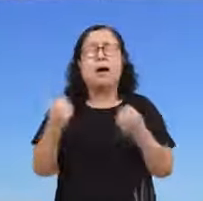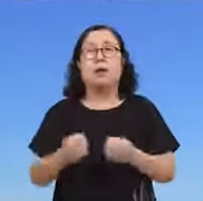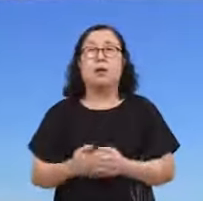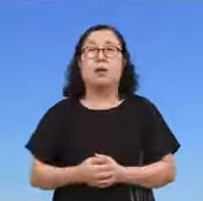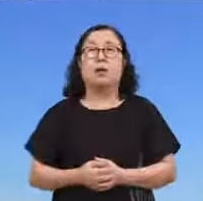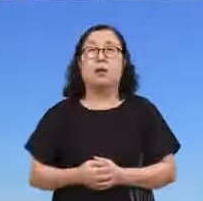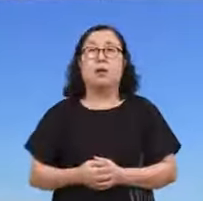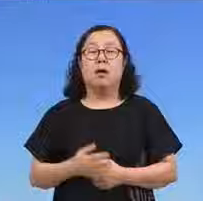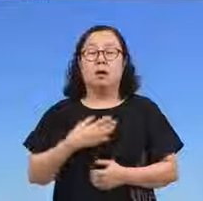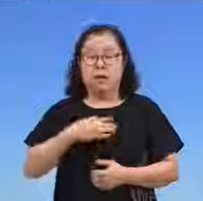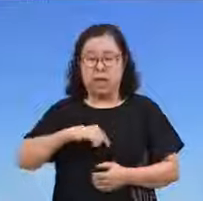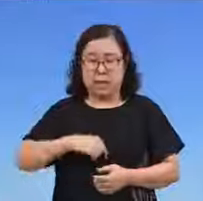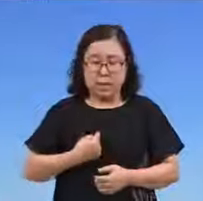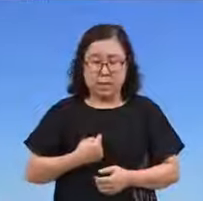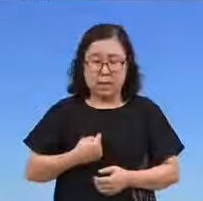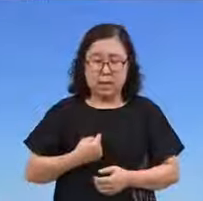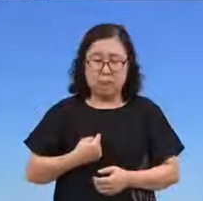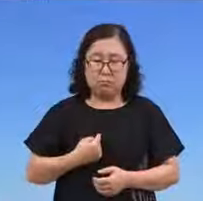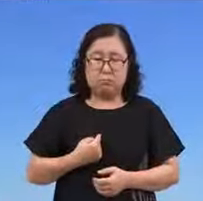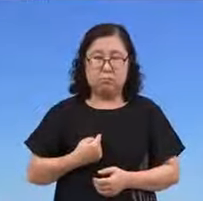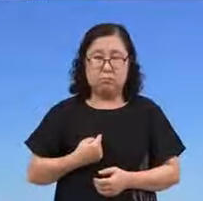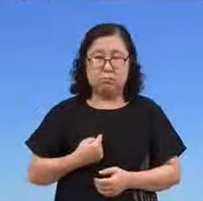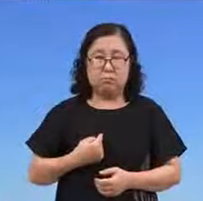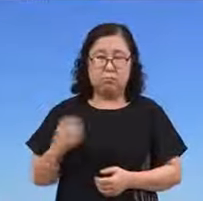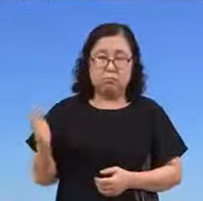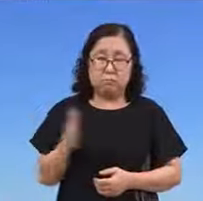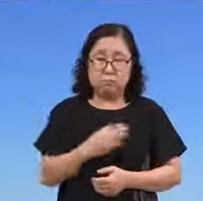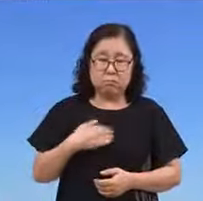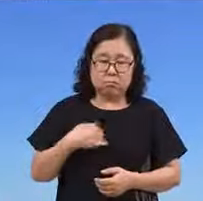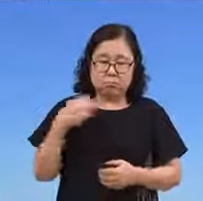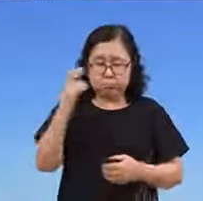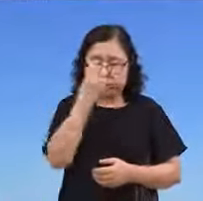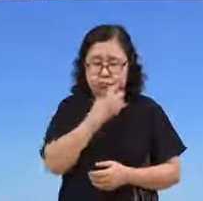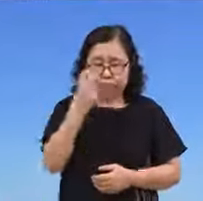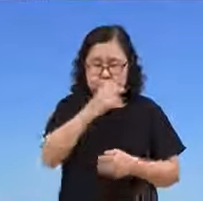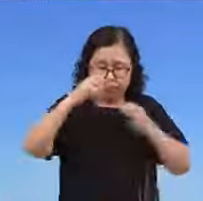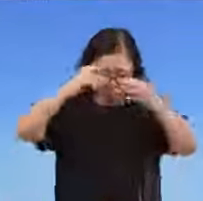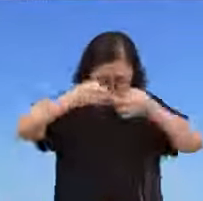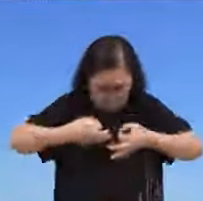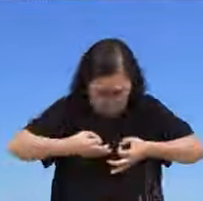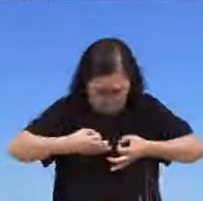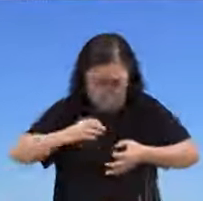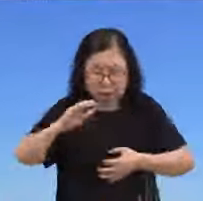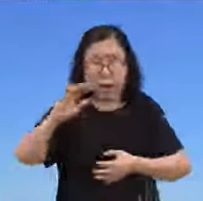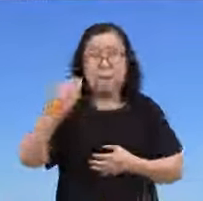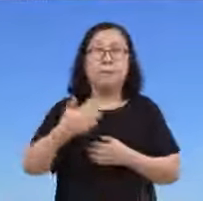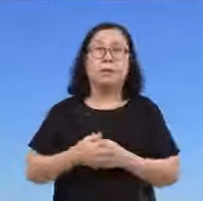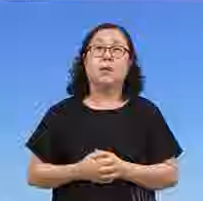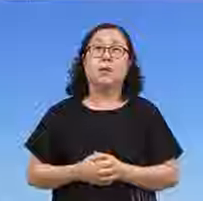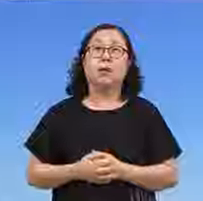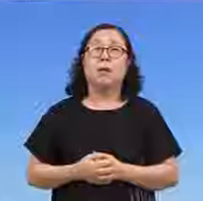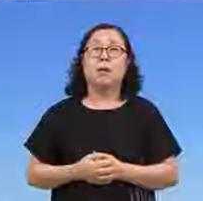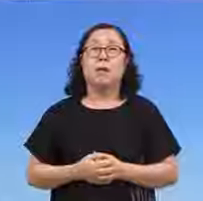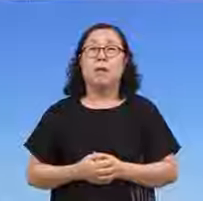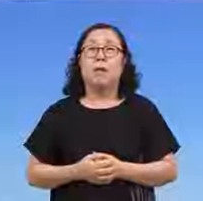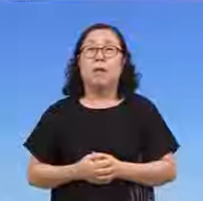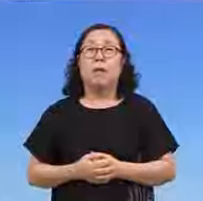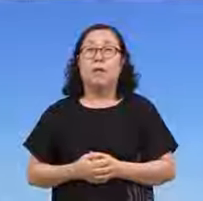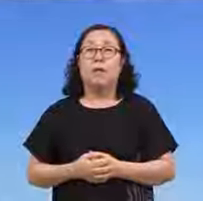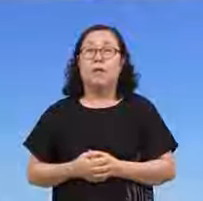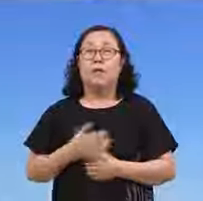것입니다. 우리는 자신부터 살펴야 합니다. 아니, 로이드 존스 목사님이 오늘 한국 교회를 들여다보고, 이분